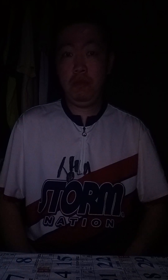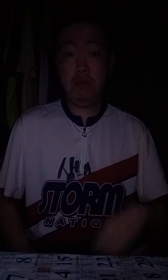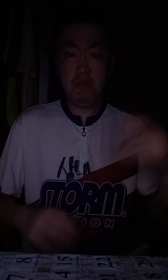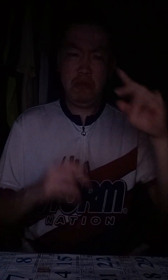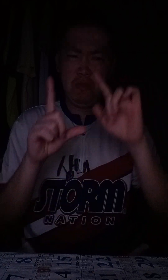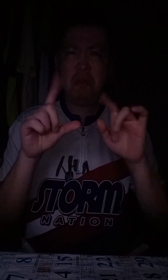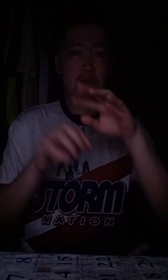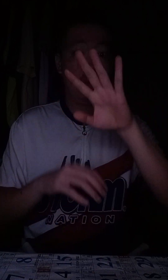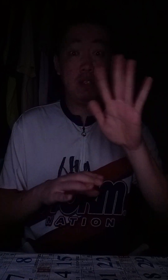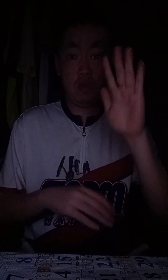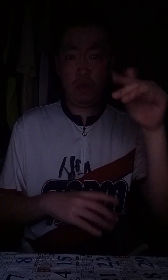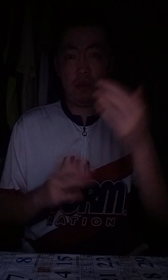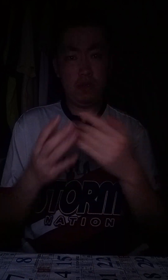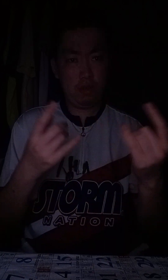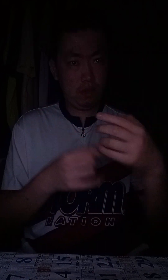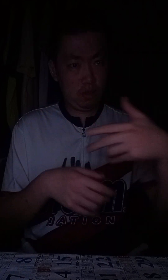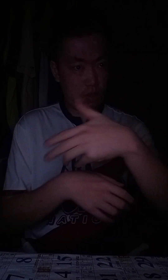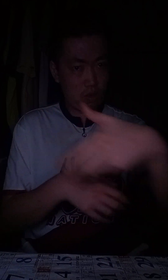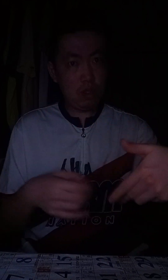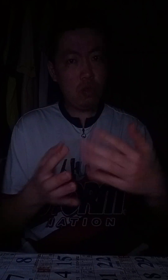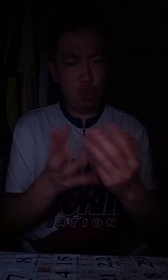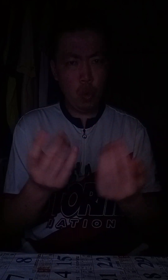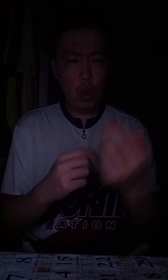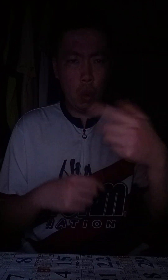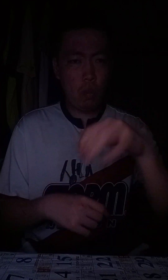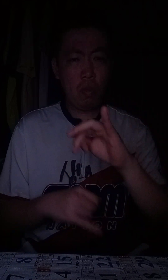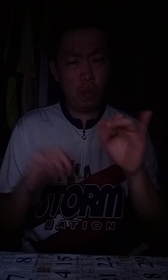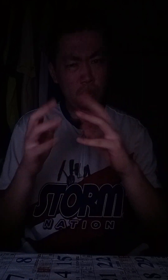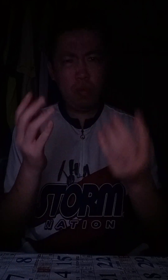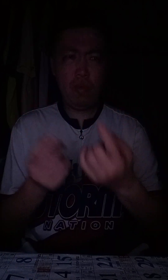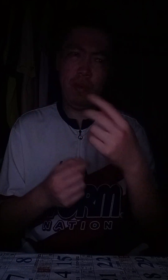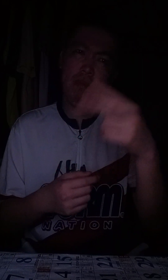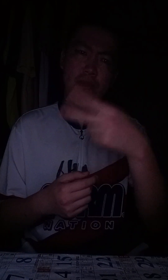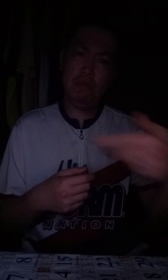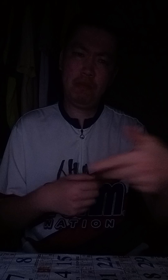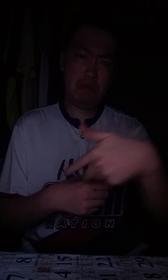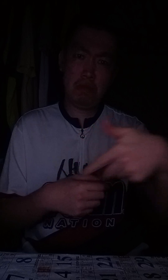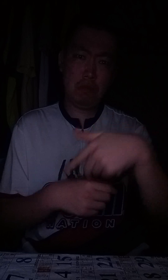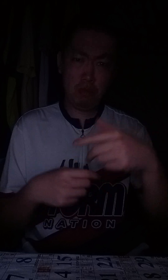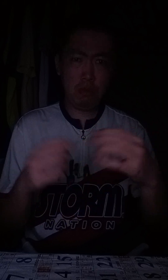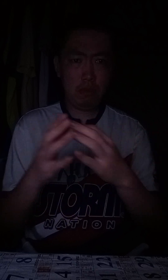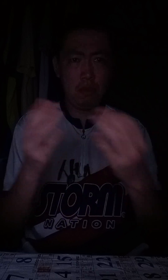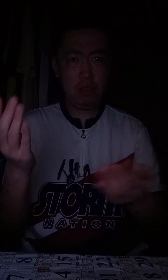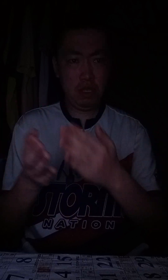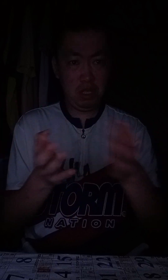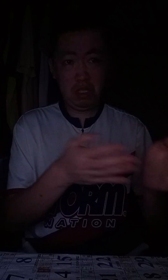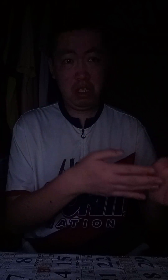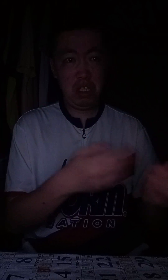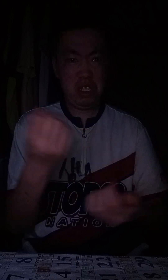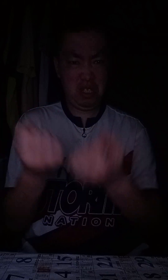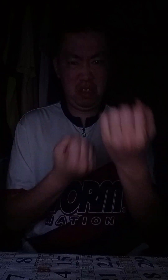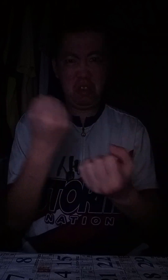7시 15분쯤 서울 시흥동에서 60대 운전기사가 몰던 마을버스가 도로로 나오던 자전거를